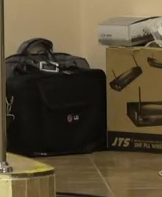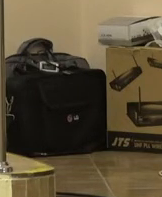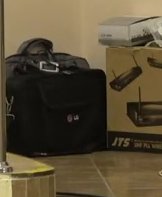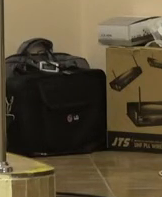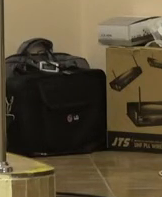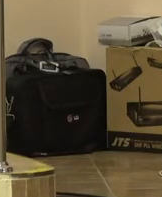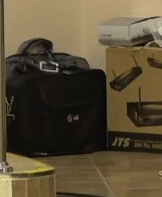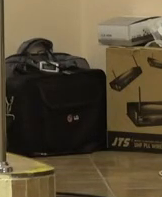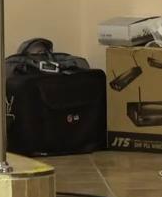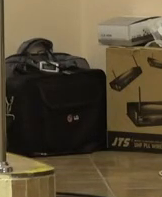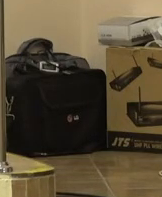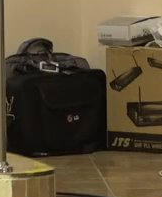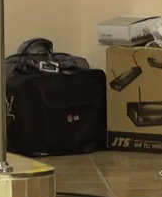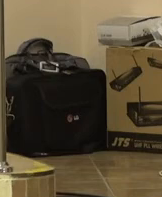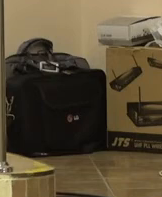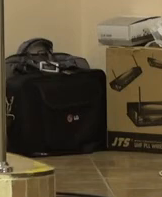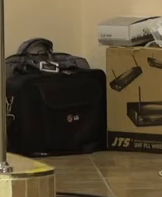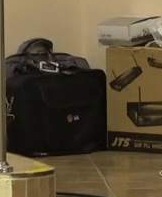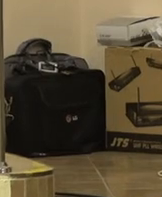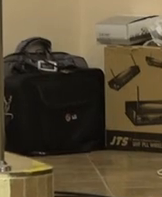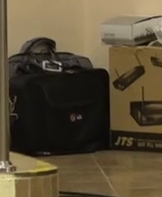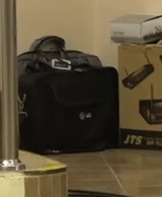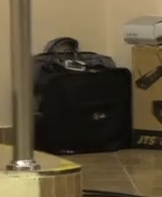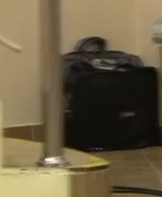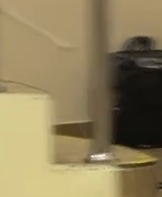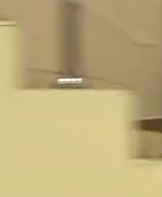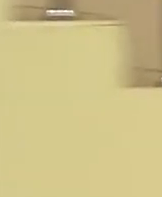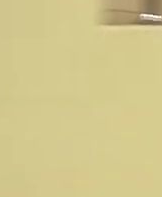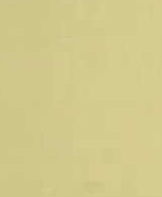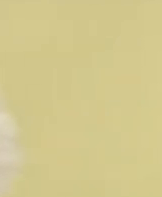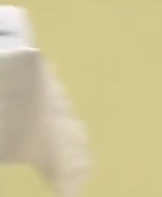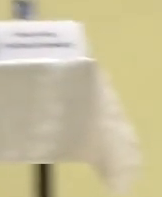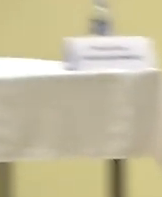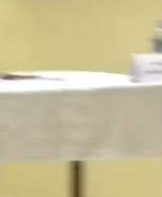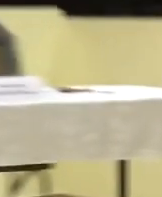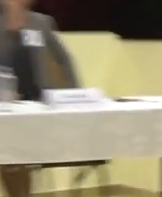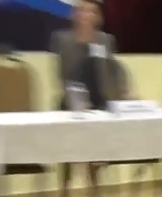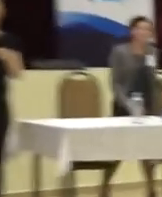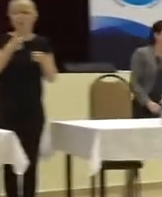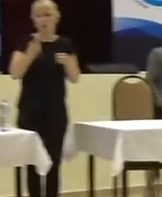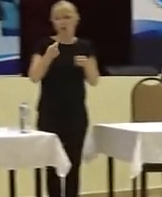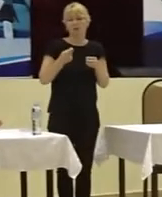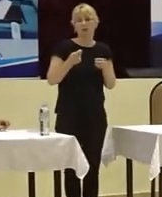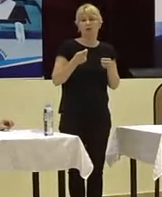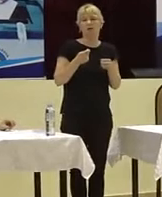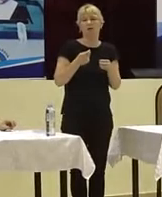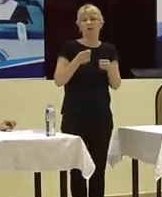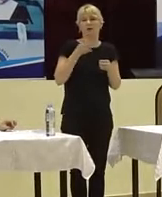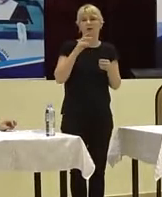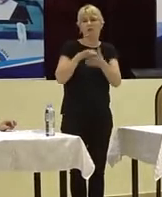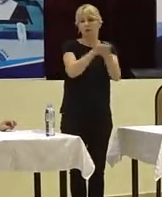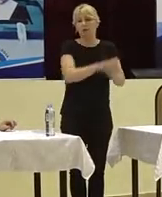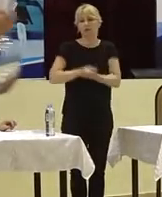Schimbăm ordinea și cea care va extrage prima va fi reprezentanta partidului politic, Partidul Unității Naționale. Eu mă